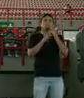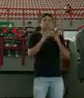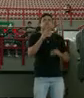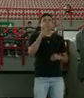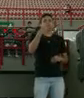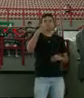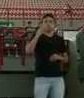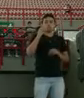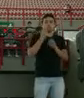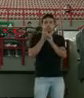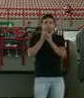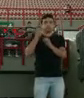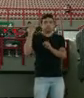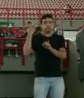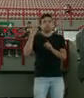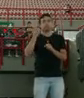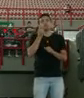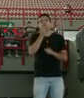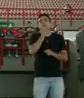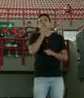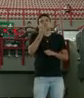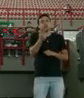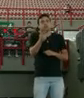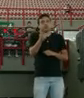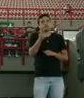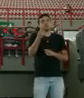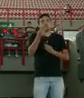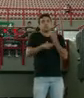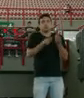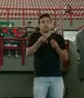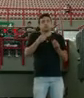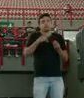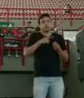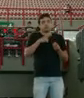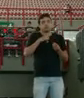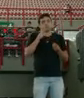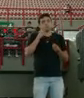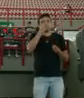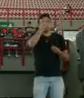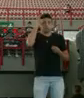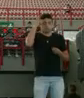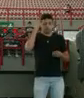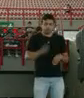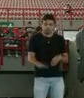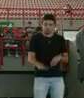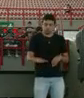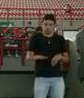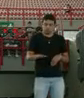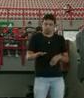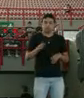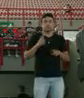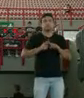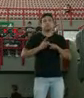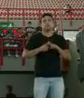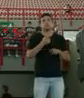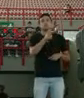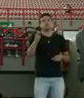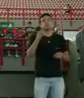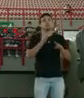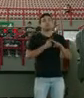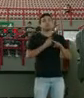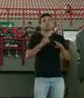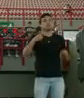anos, não tinha praticamente como se fazer o tratamento de pessoas com déficit de crescimento. Aí você diz, por quê?